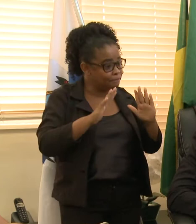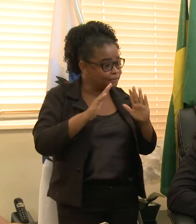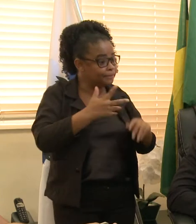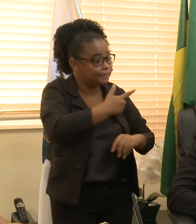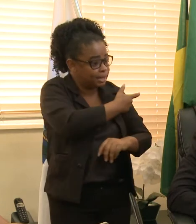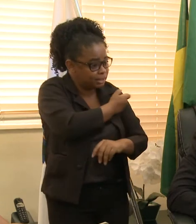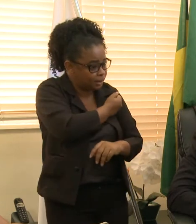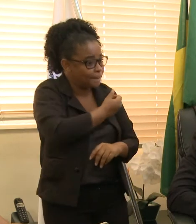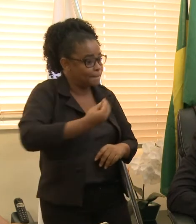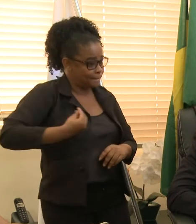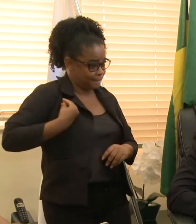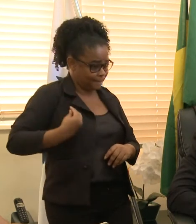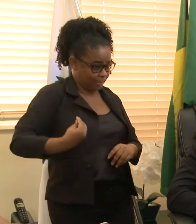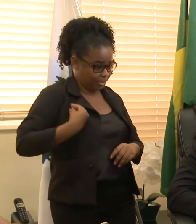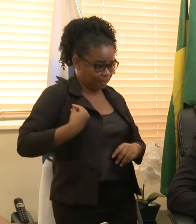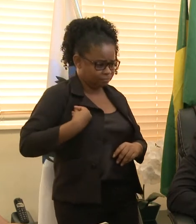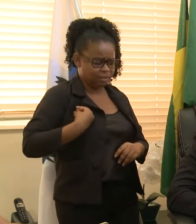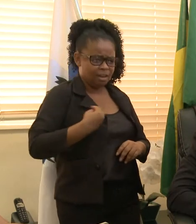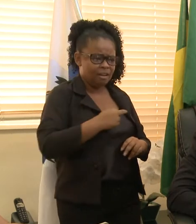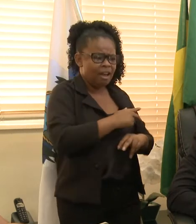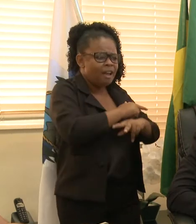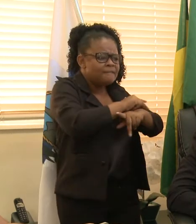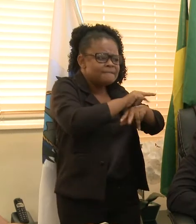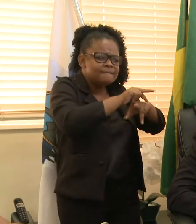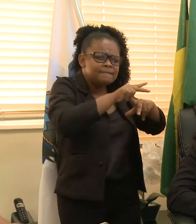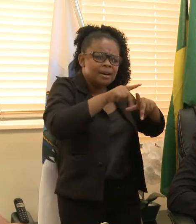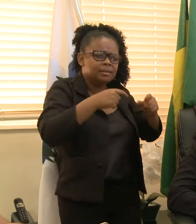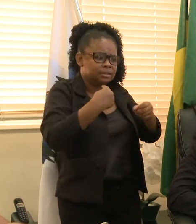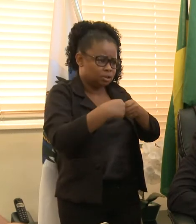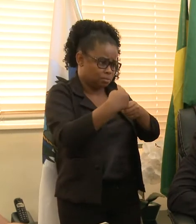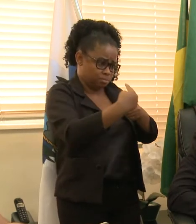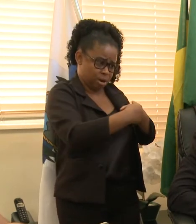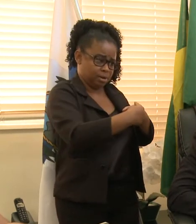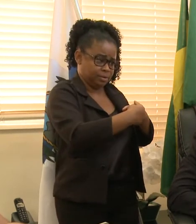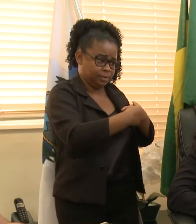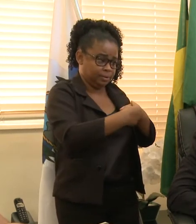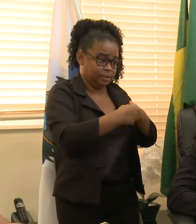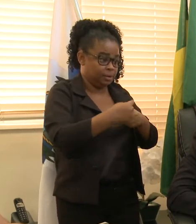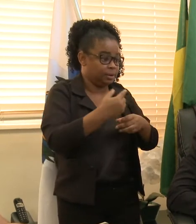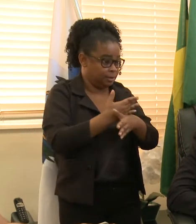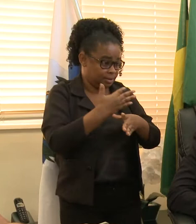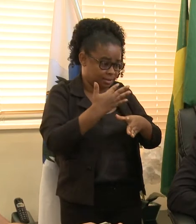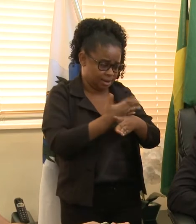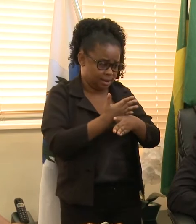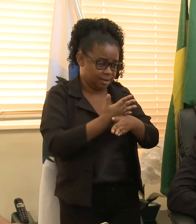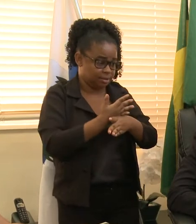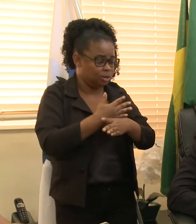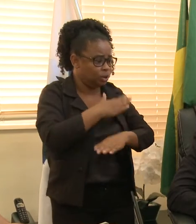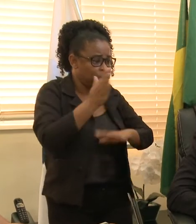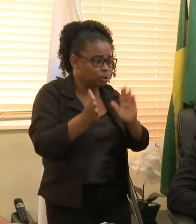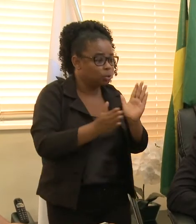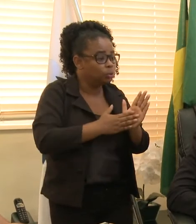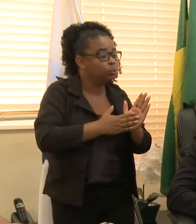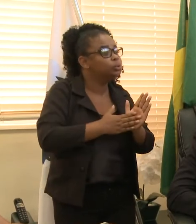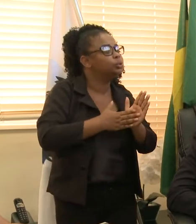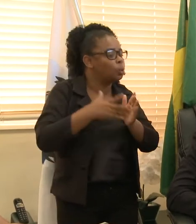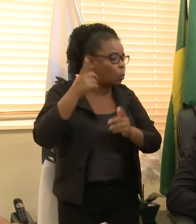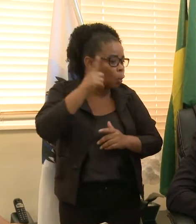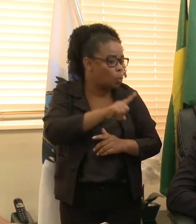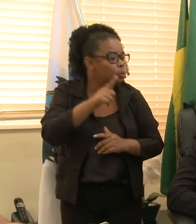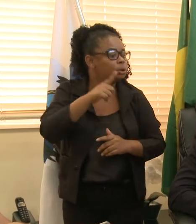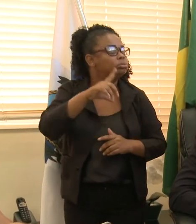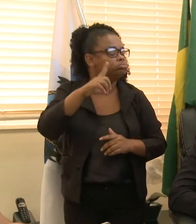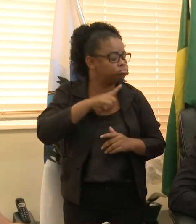esteve presente em diversos bairros da nossa cidade, todos os bairros vão ser contemplados certamente.